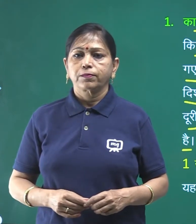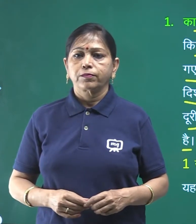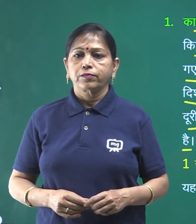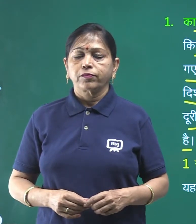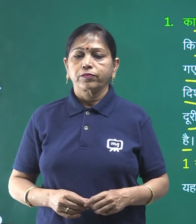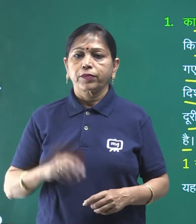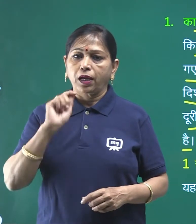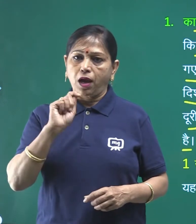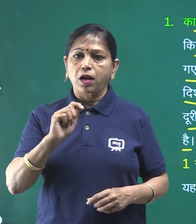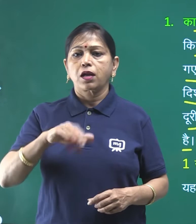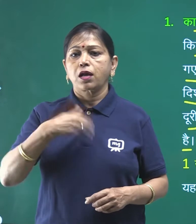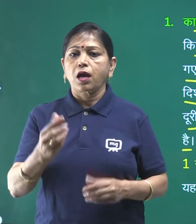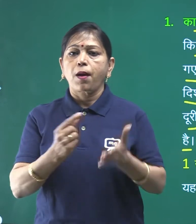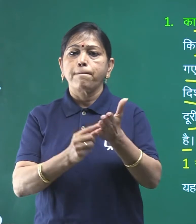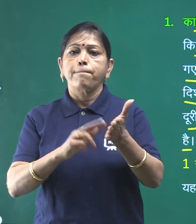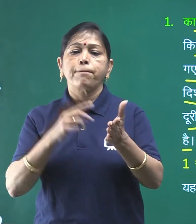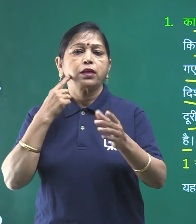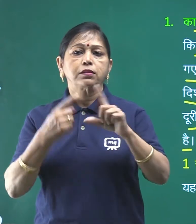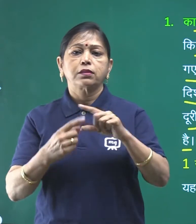कार्य का मात्रक